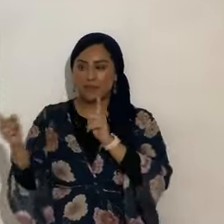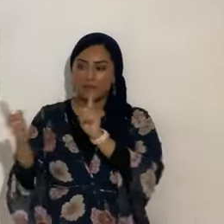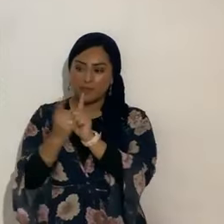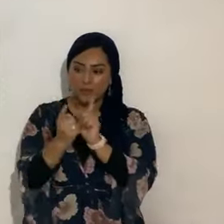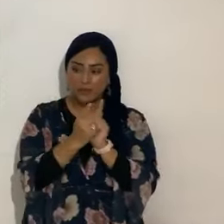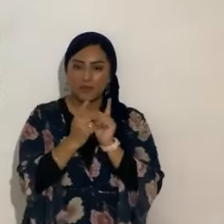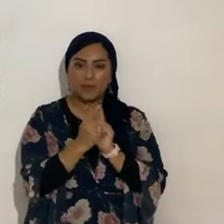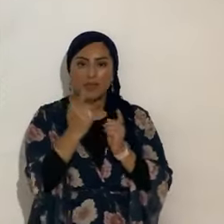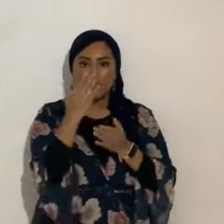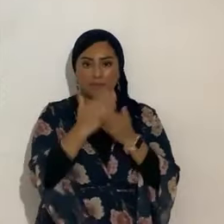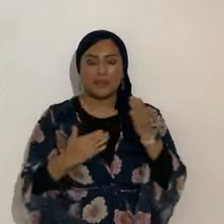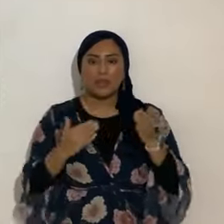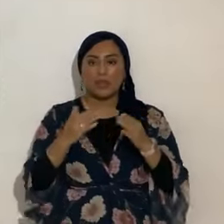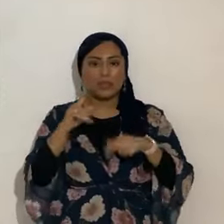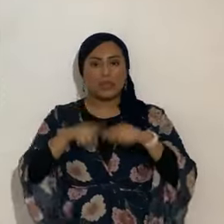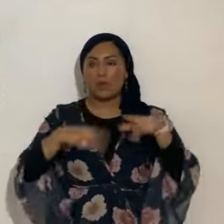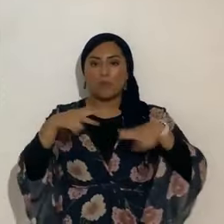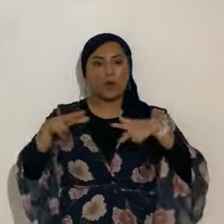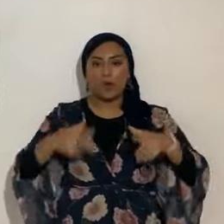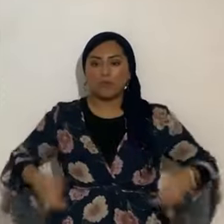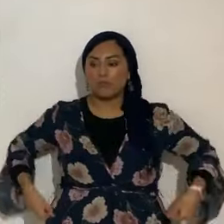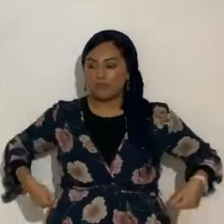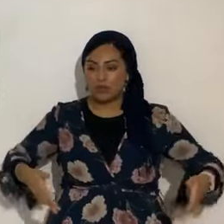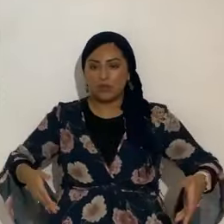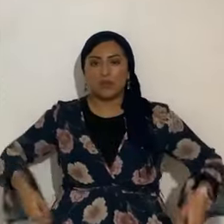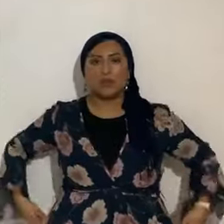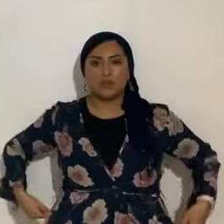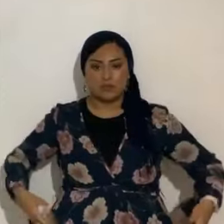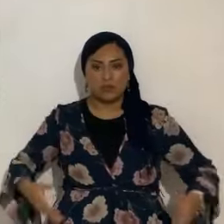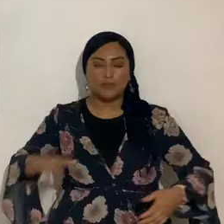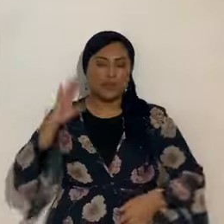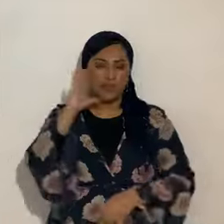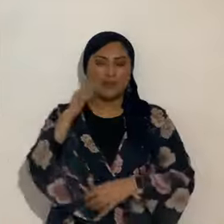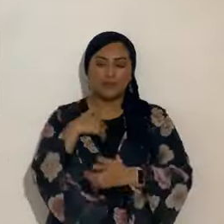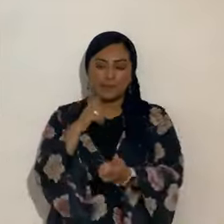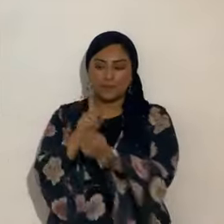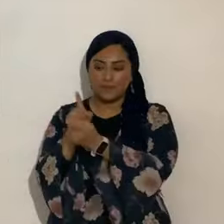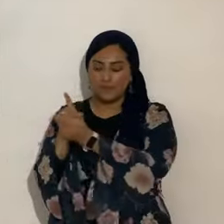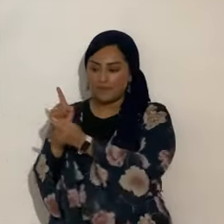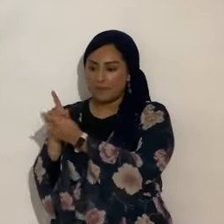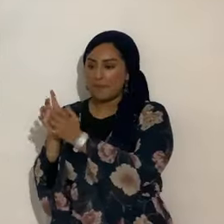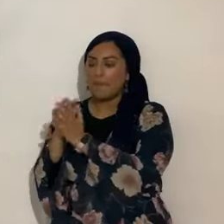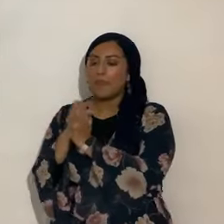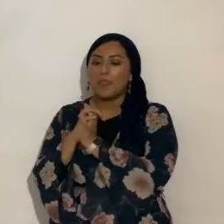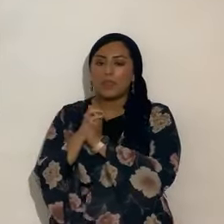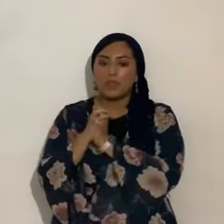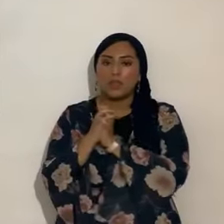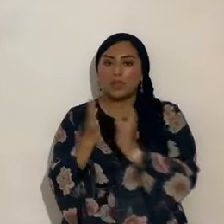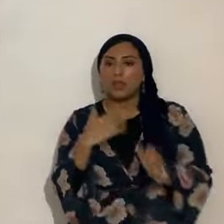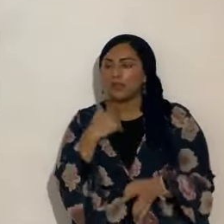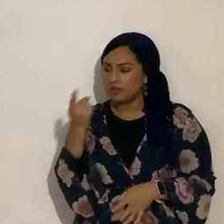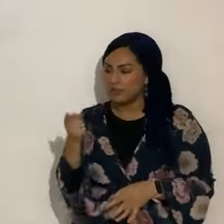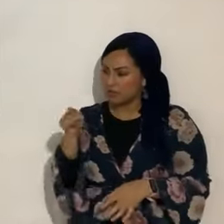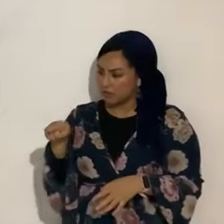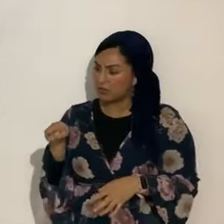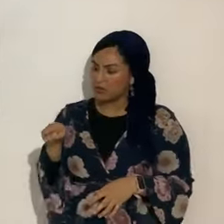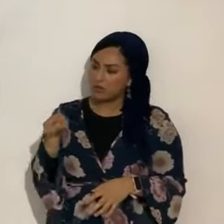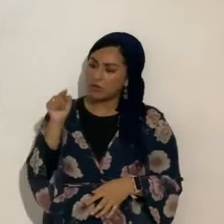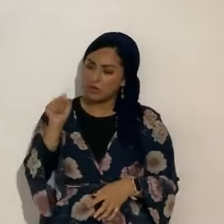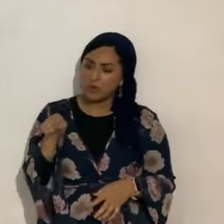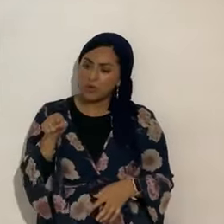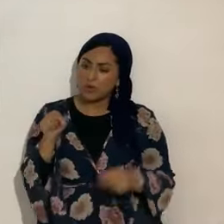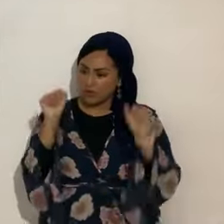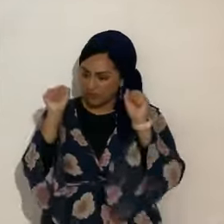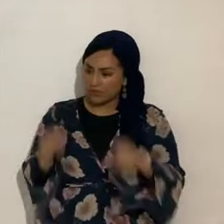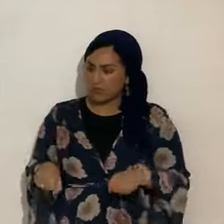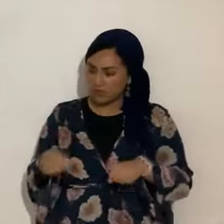de ruedas, ¿sí? O me traían los pacientes en silla de ruedas y les decía yo, tú